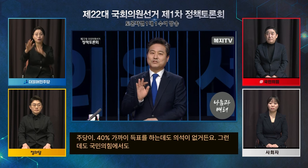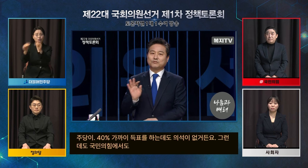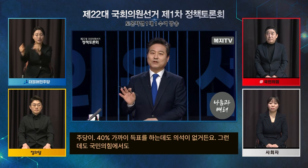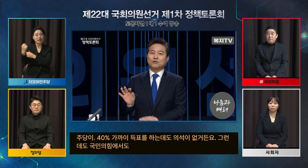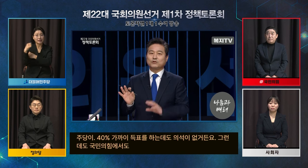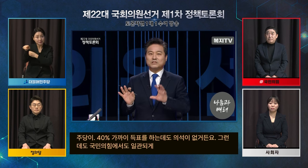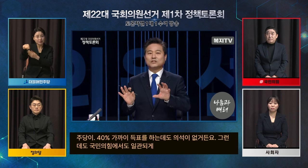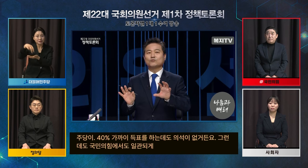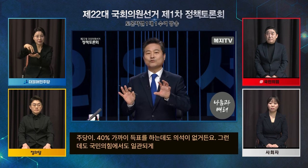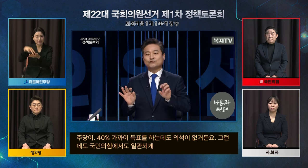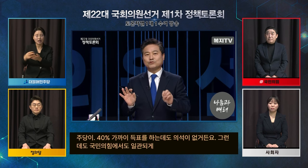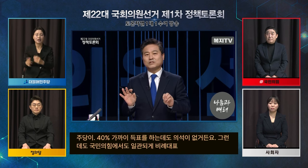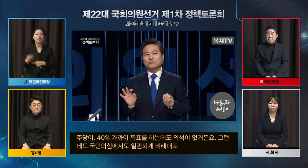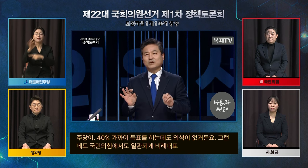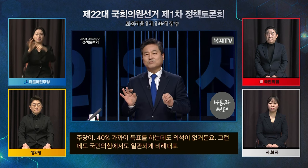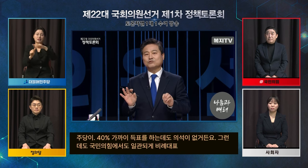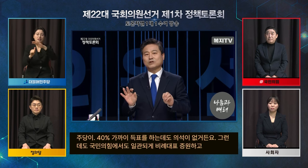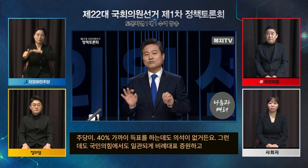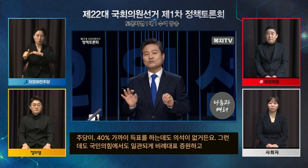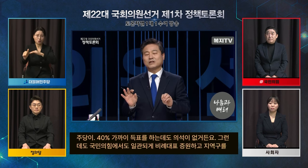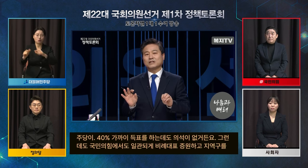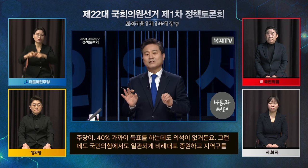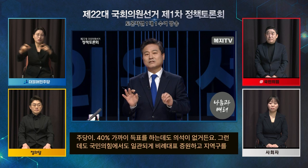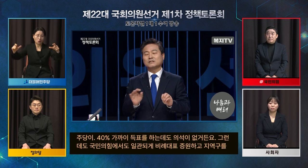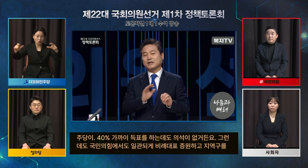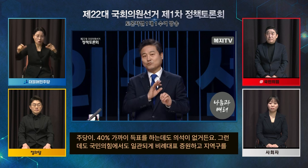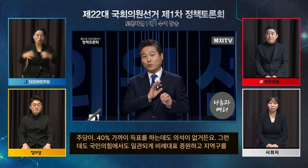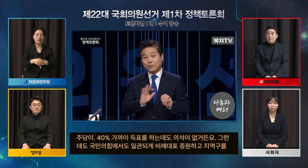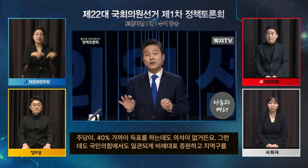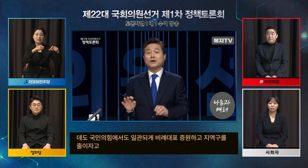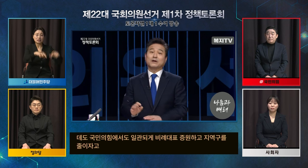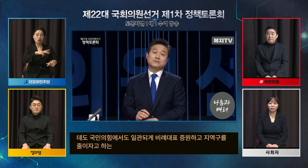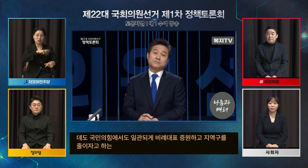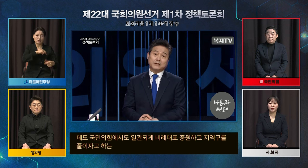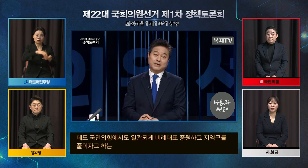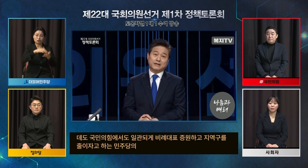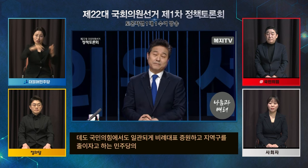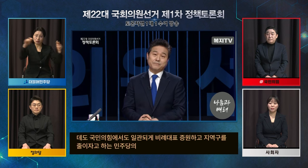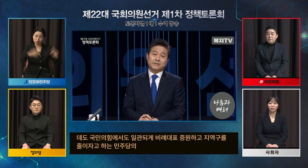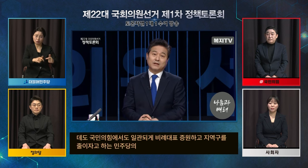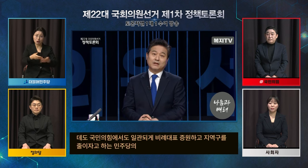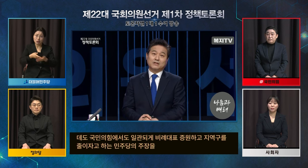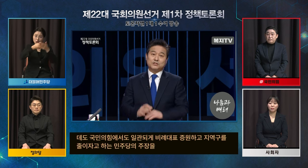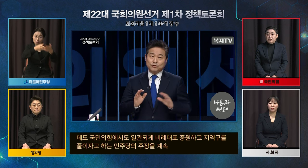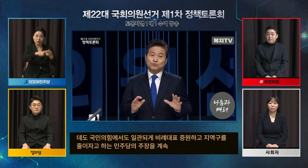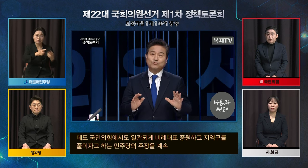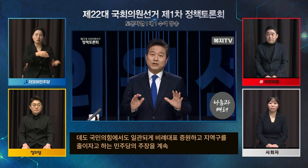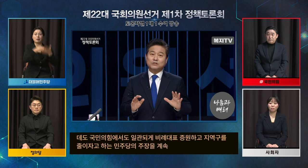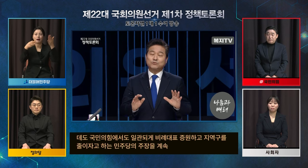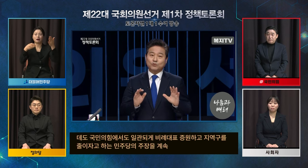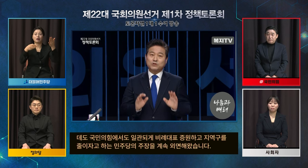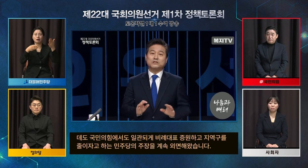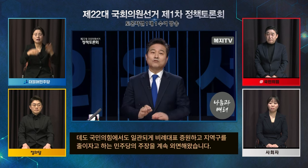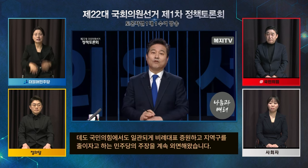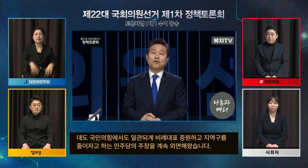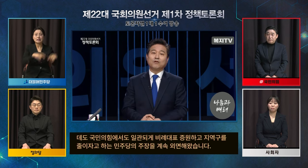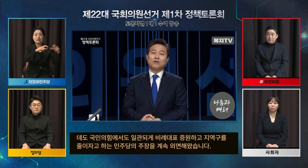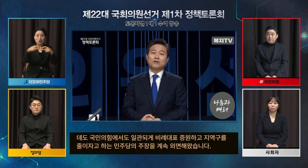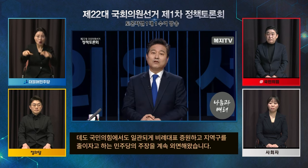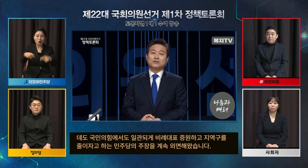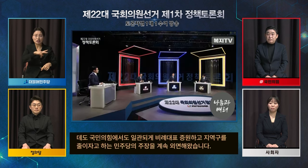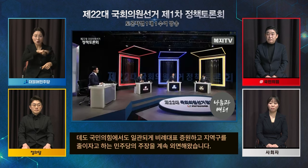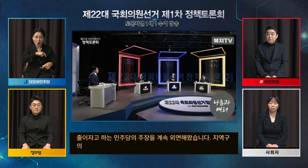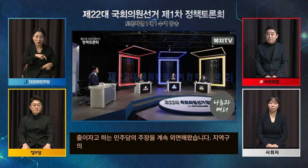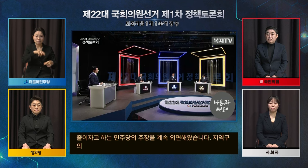비례대표 증언하고 지역구를 줄이자고 하는 민주당의 주장에 대해서 계속 외면해 왔습니다. 지역구의 기득권을 놓기 싫고